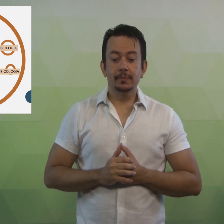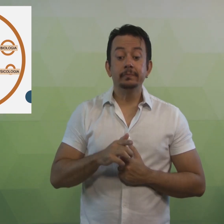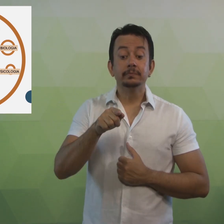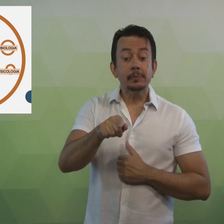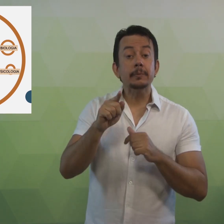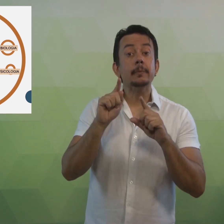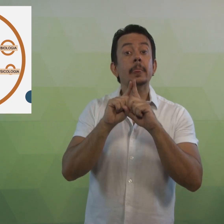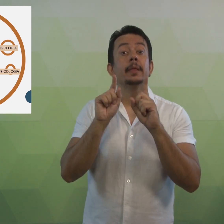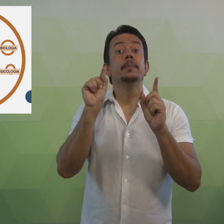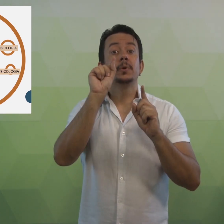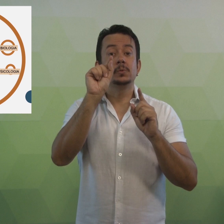sociologia acontece.